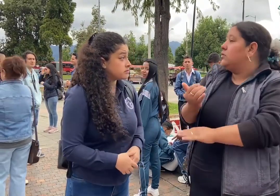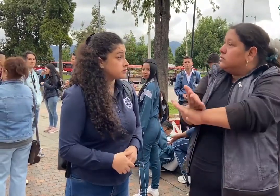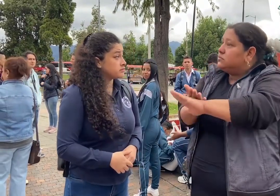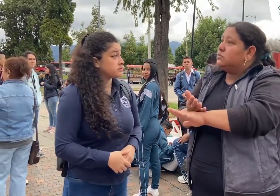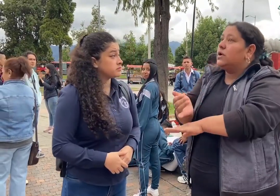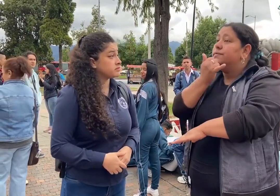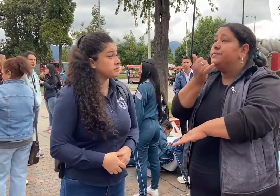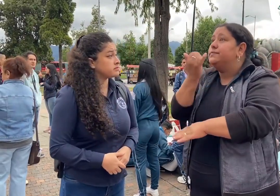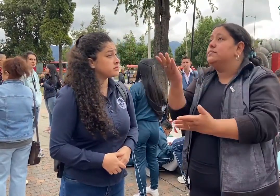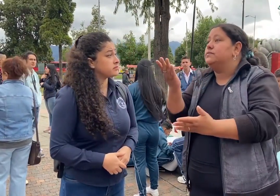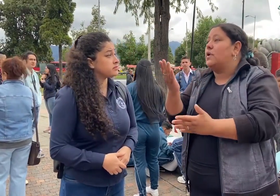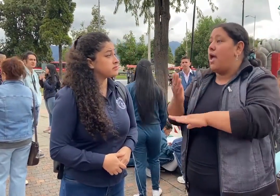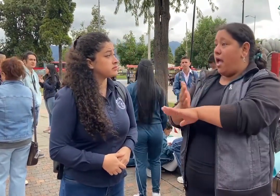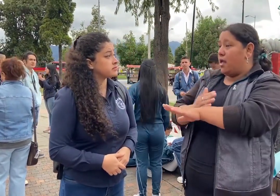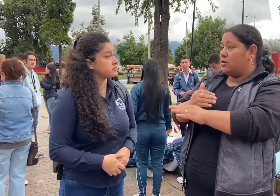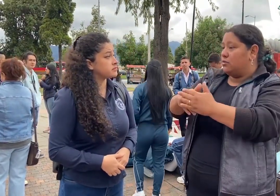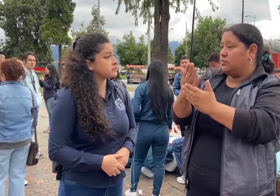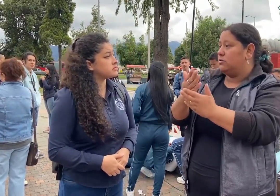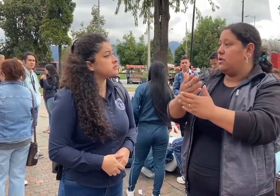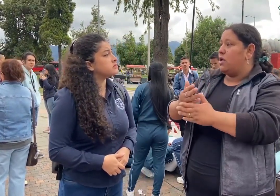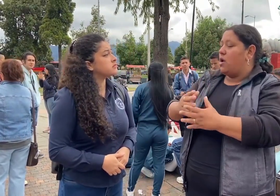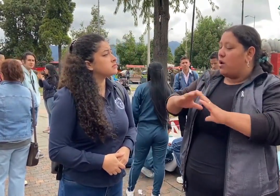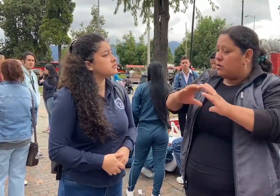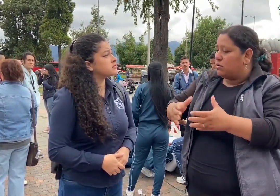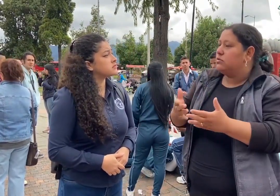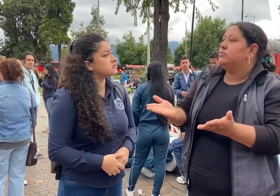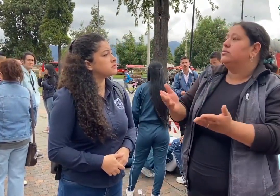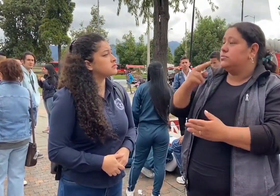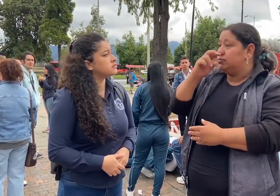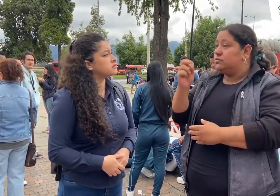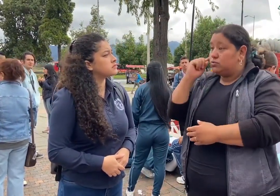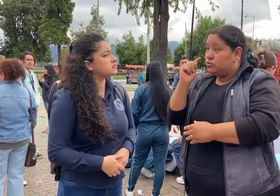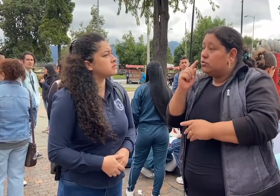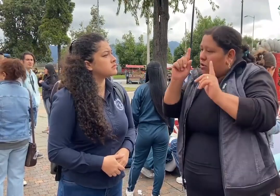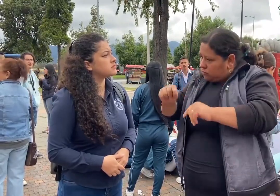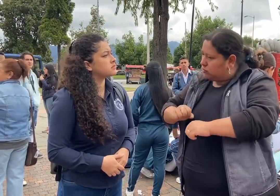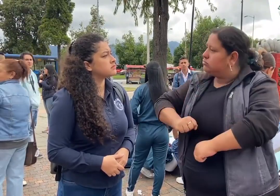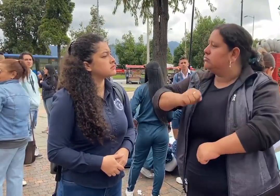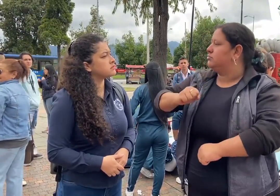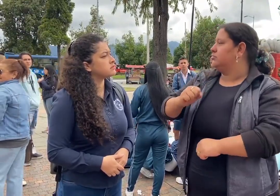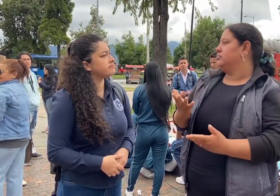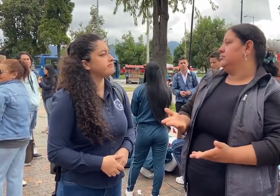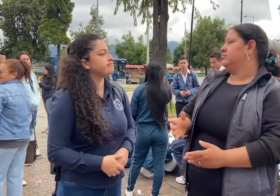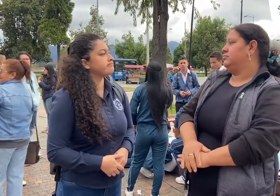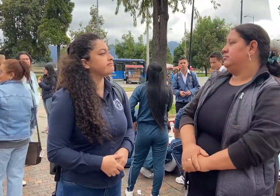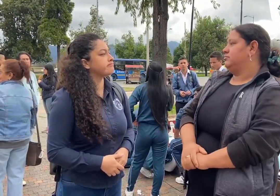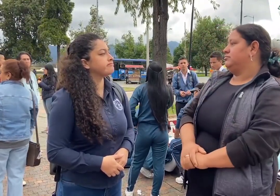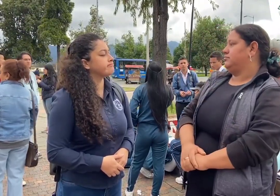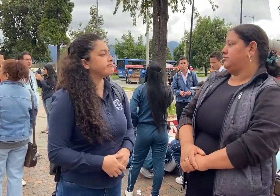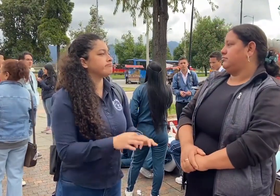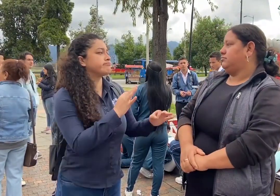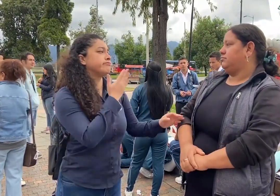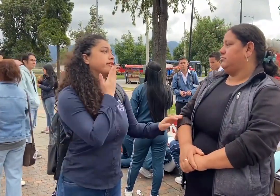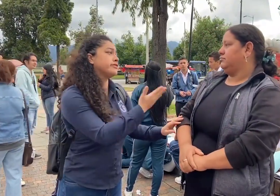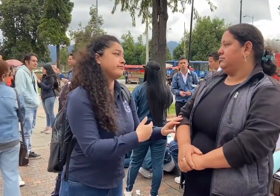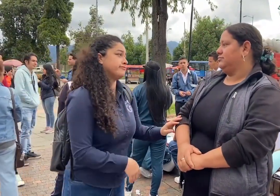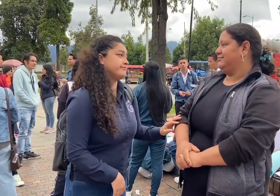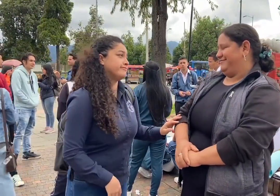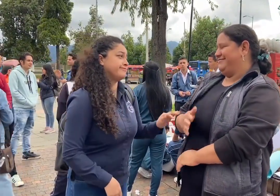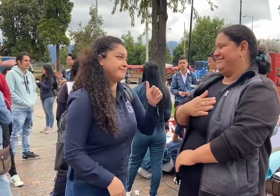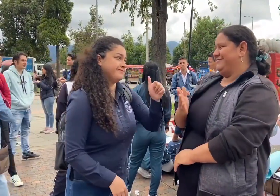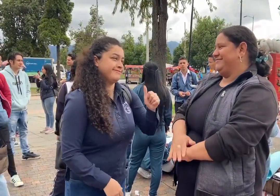exigiendo el servicio de interpretación en la institución. Sí, quiero preguntar, ¿por qué no están desde el principio del año? Los niños sordos también tienen derecho.